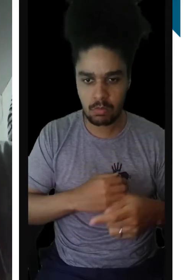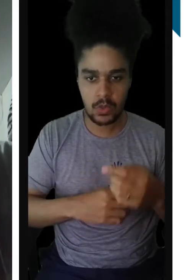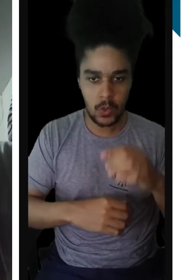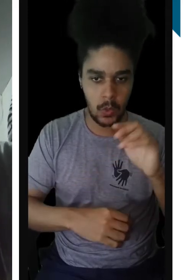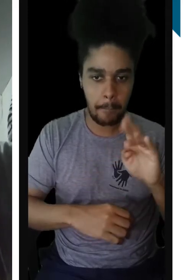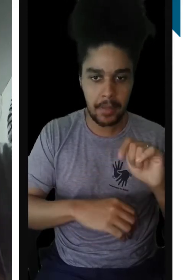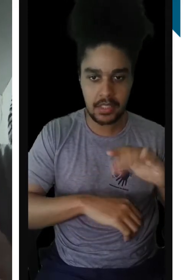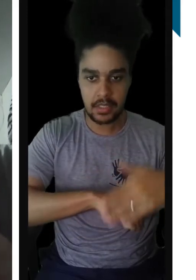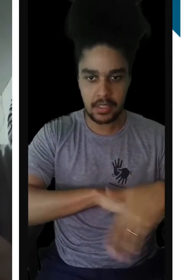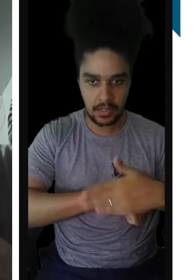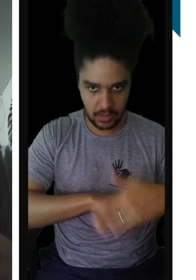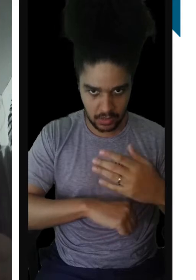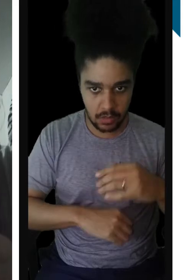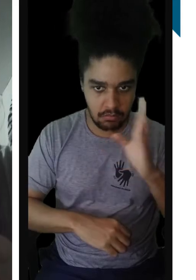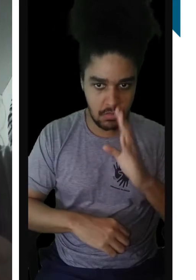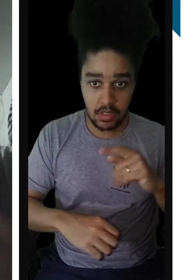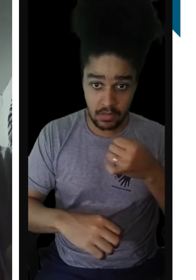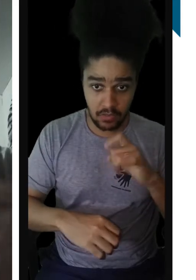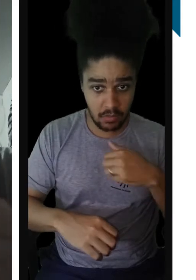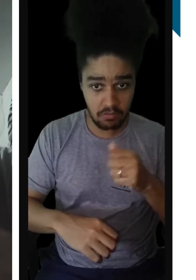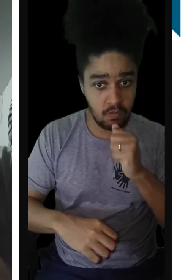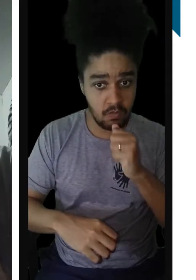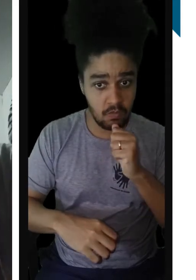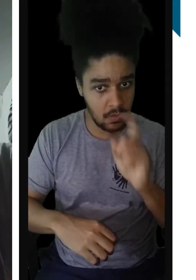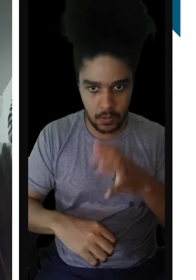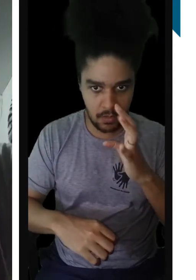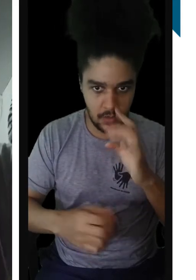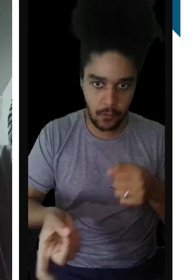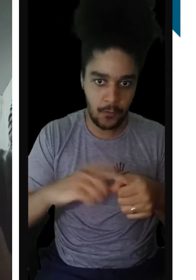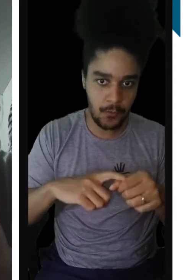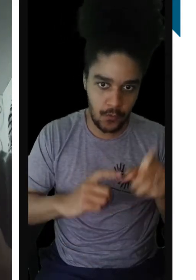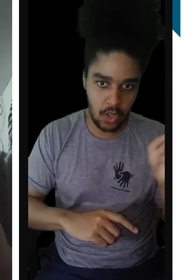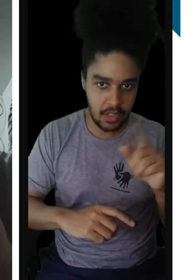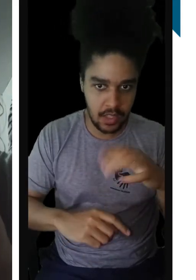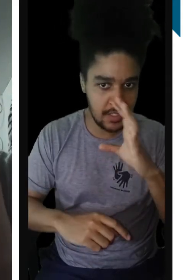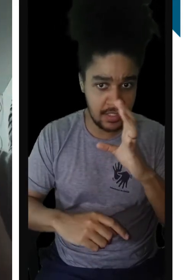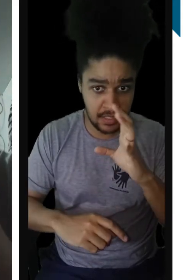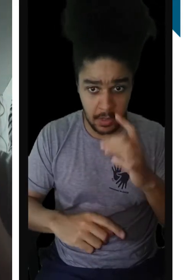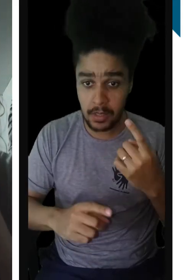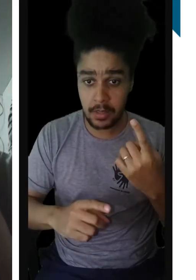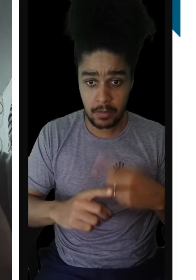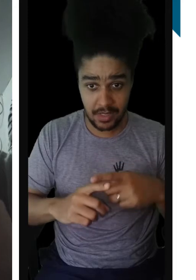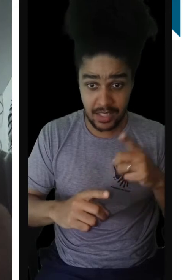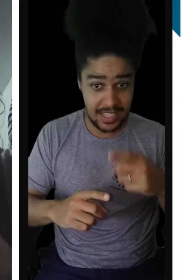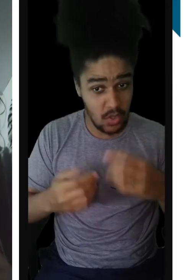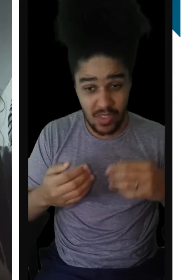mais a urbanização brasileira. Então, se você não assistiu, volta e assiste, porque isso não cai, não.